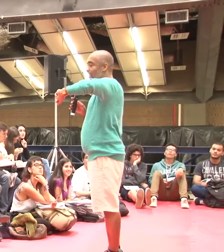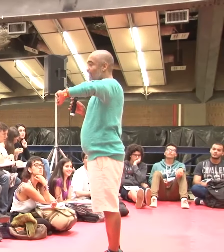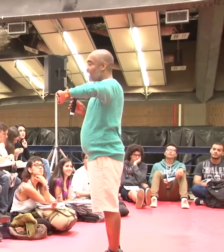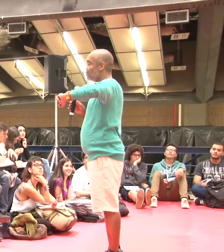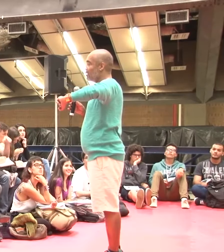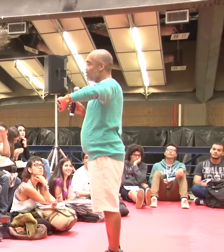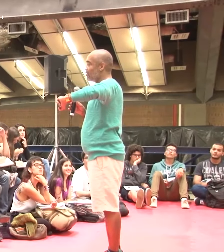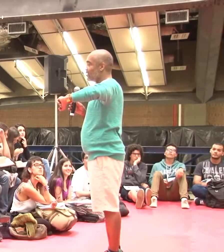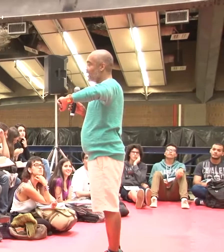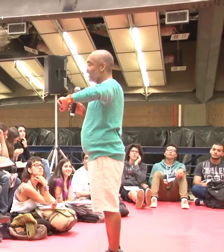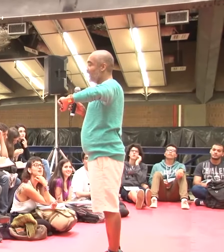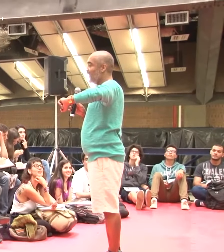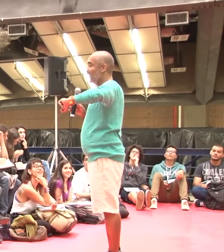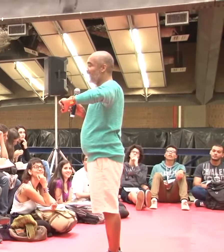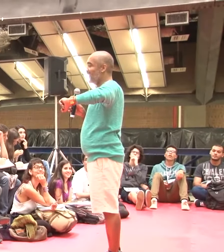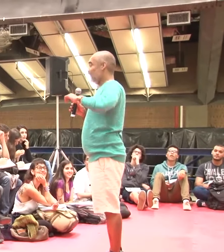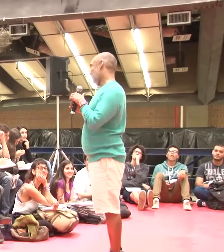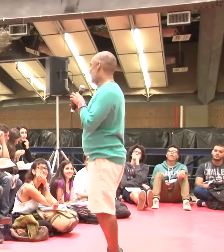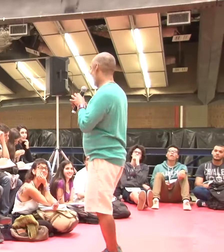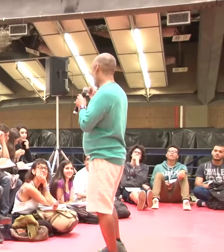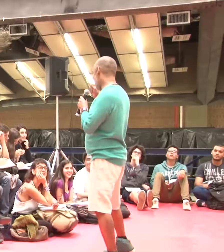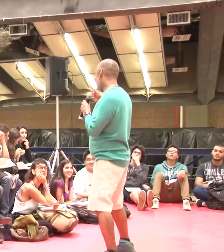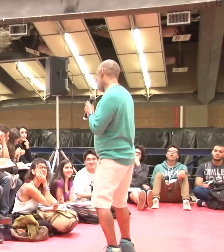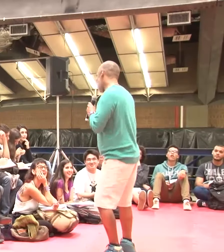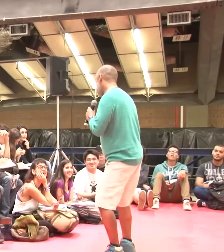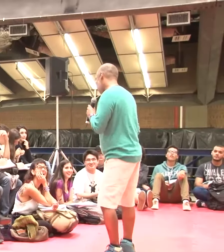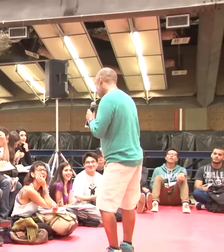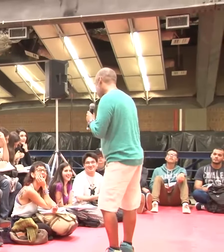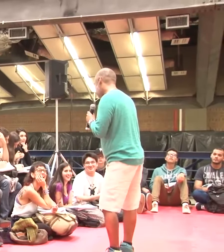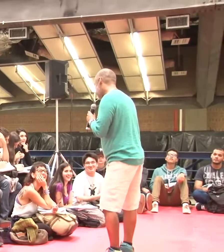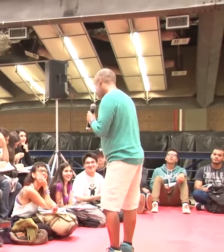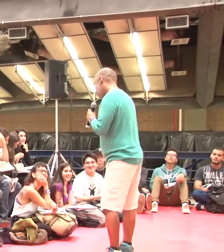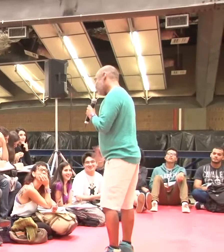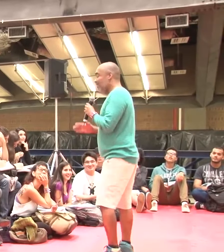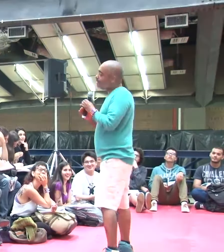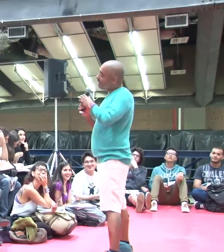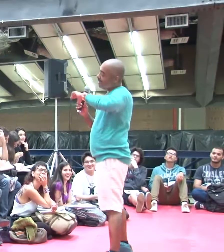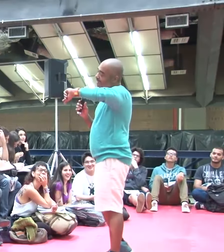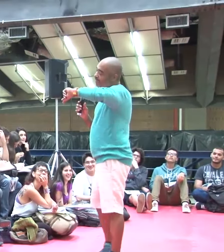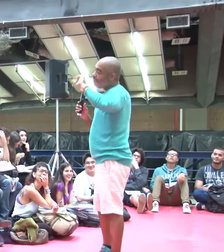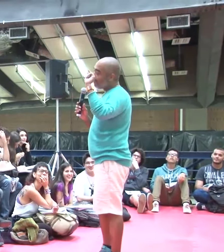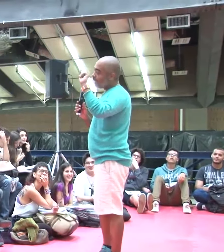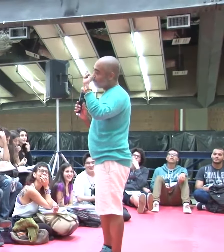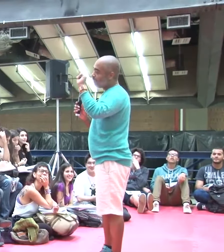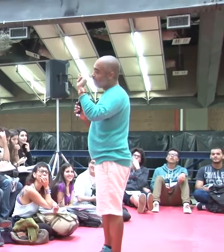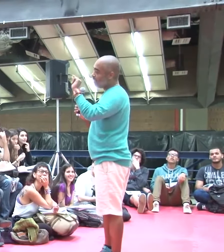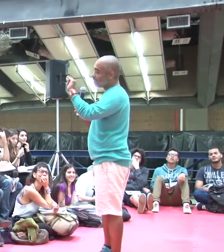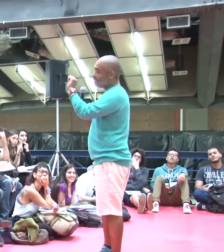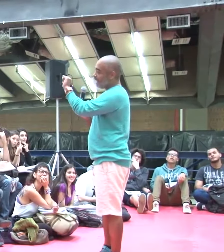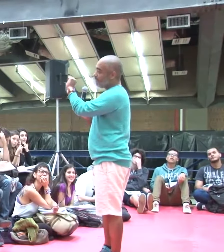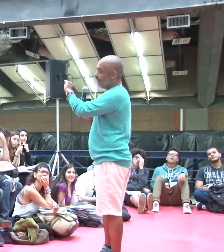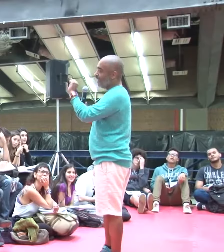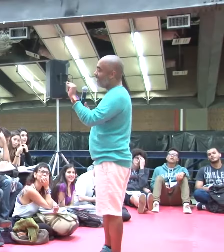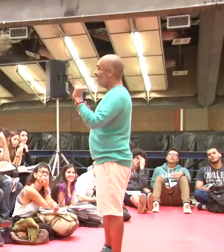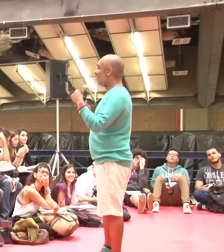esse capítulo em 10 minutos. Mentira, eu leio pontinho em 10 minutos? Imagina, vamos contar os pontinhos,